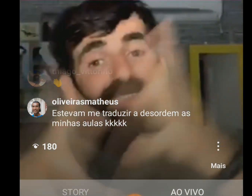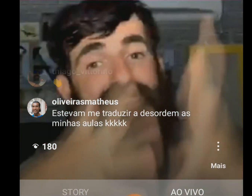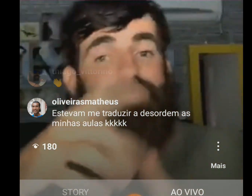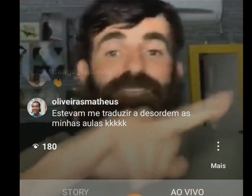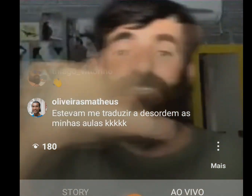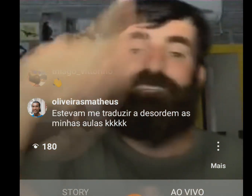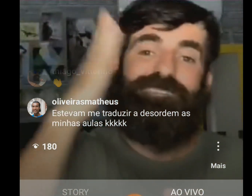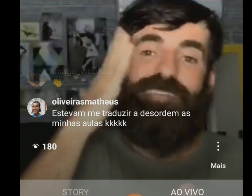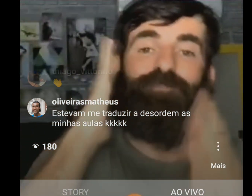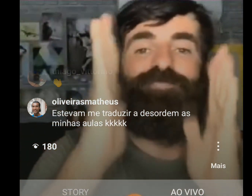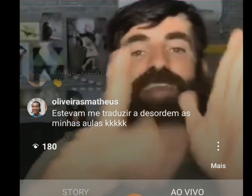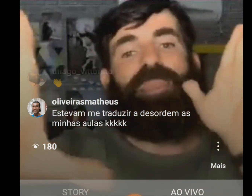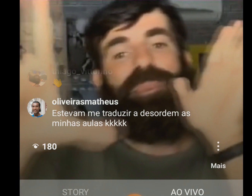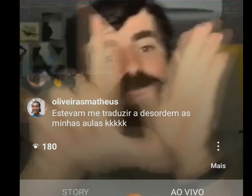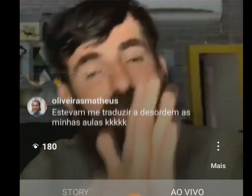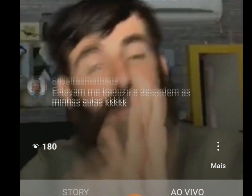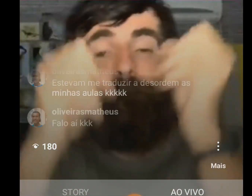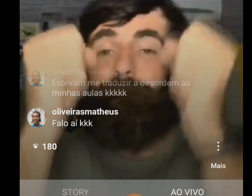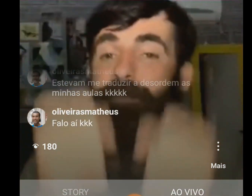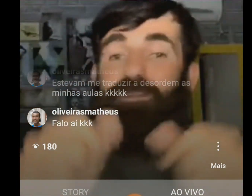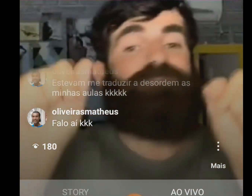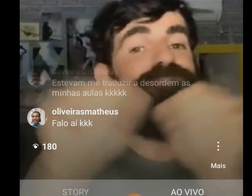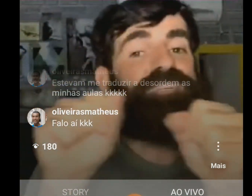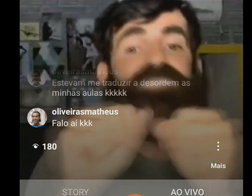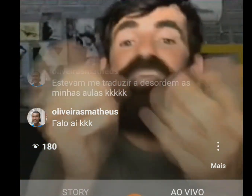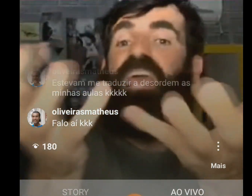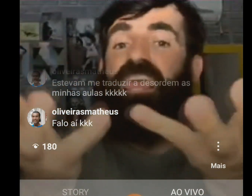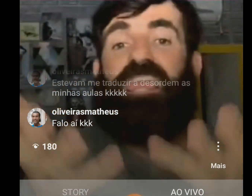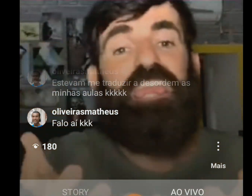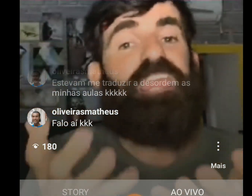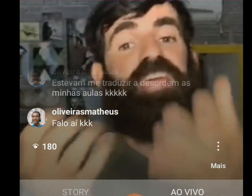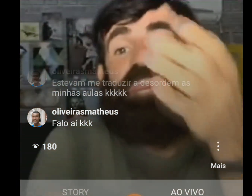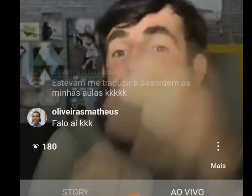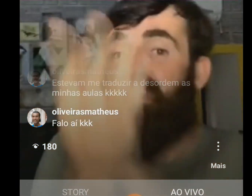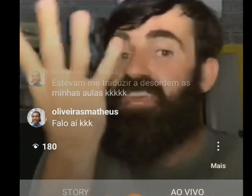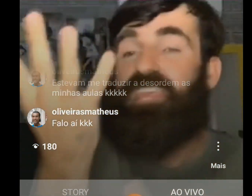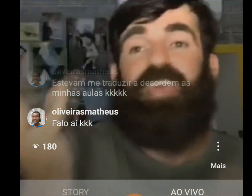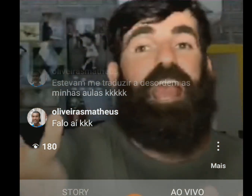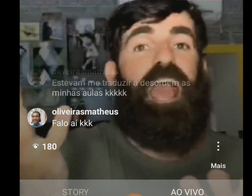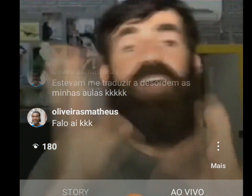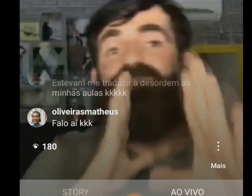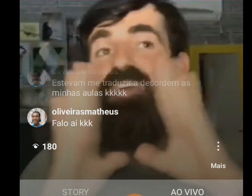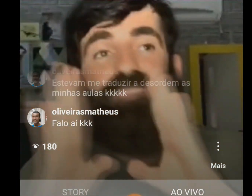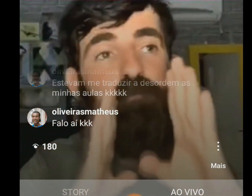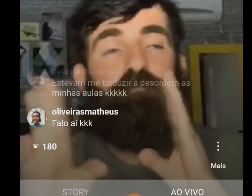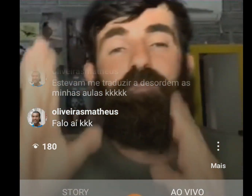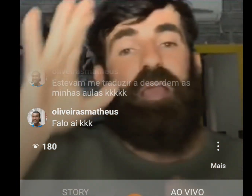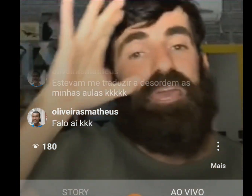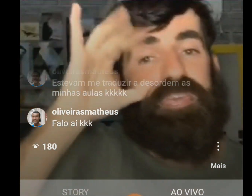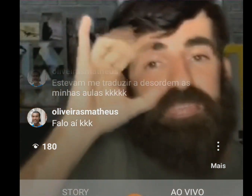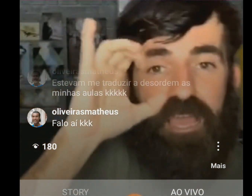vocês saberem da lei da Libras. Pode também ir ao Facebook, ao Instagram,